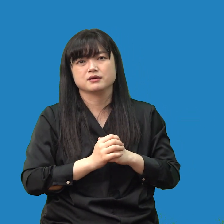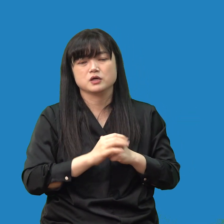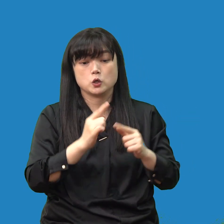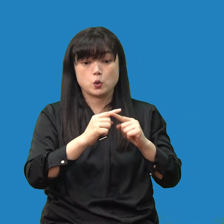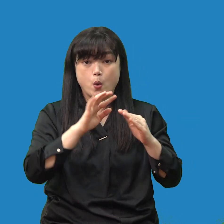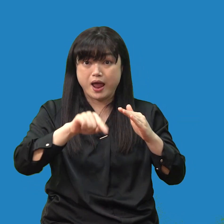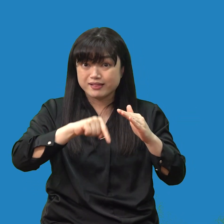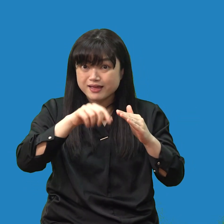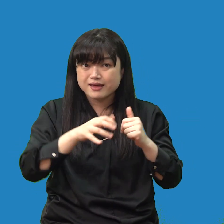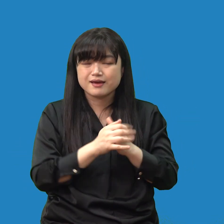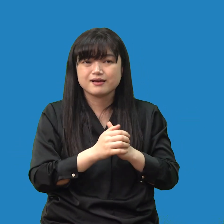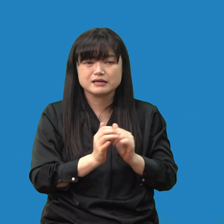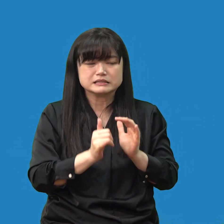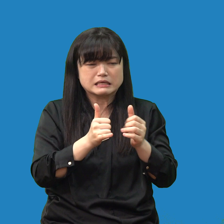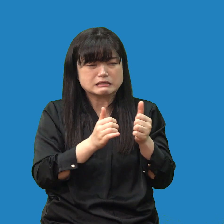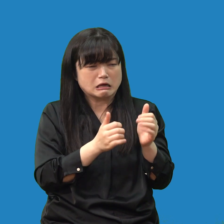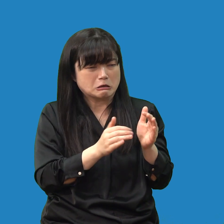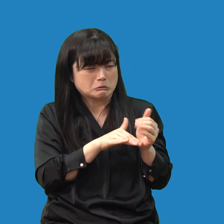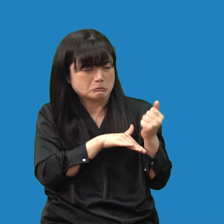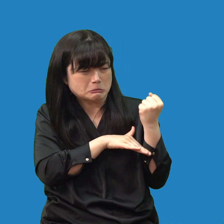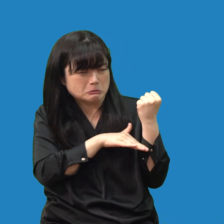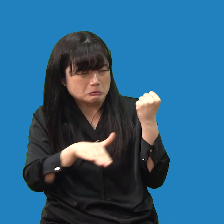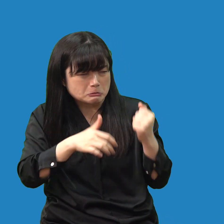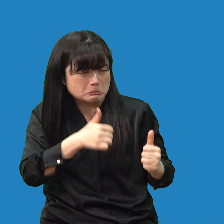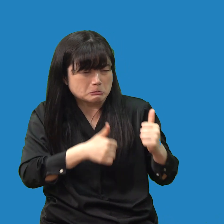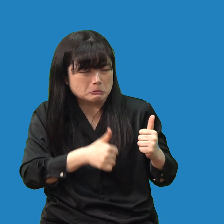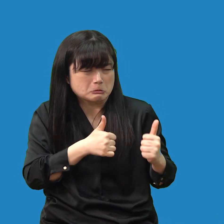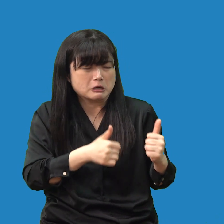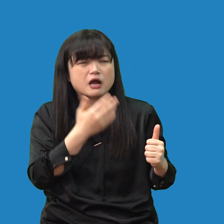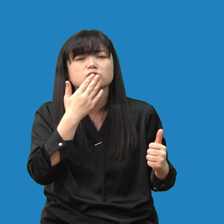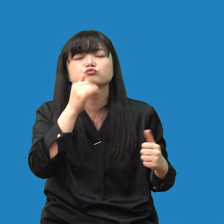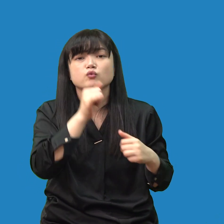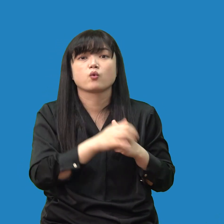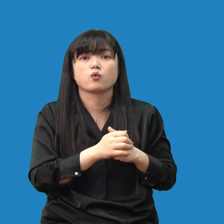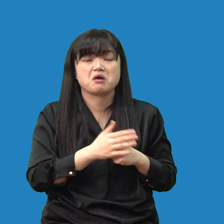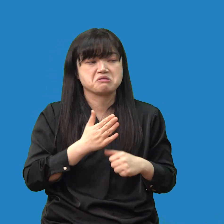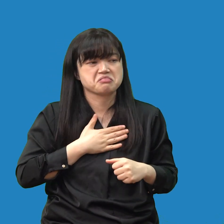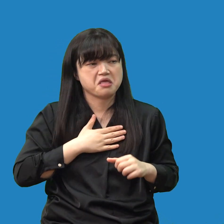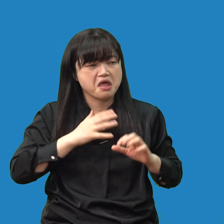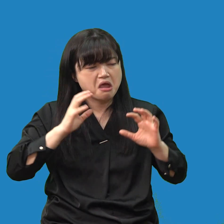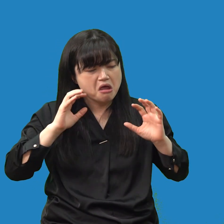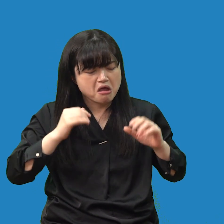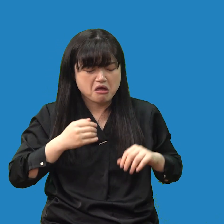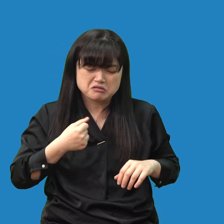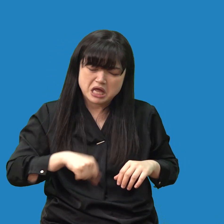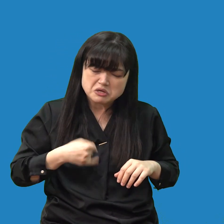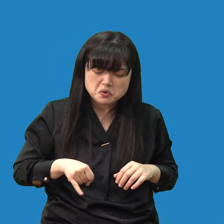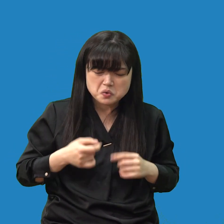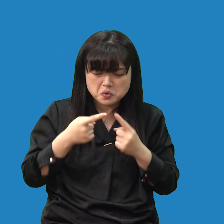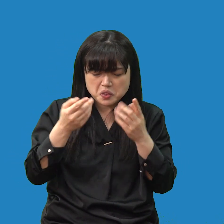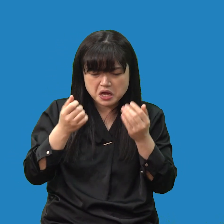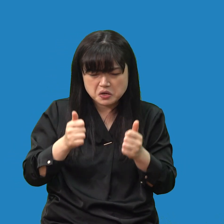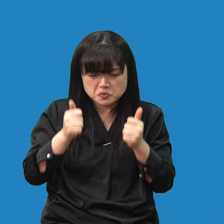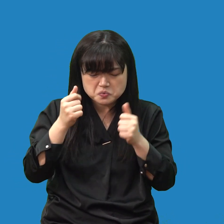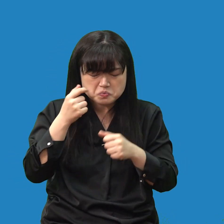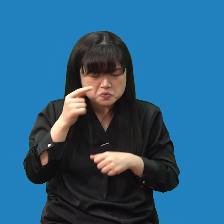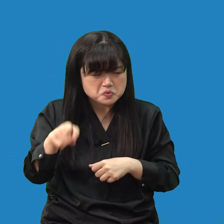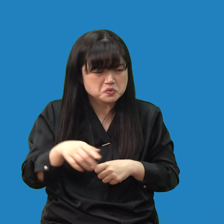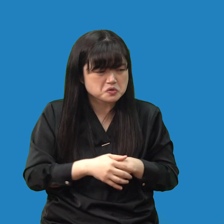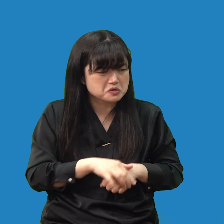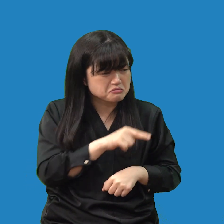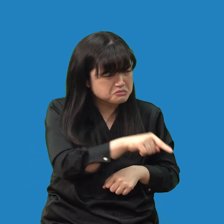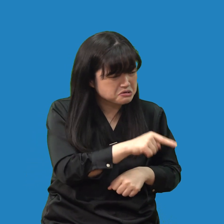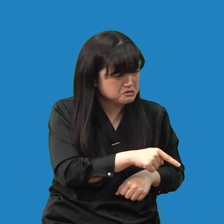자칫 교회 안에도 이 세상 경쟁이 끼어들 수 있는데요. 내 아이는 대학을 못 갔는데 저